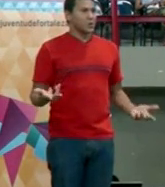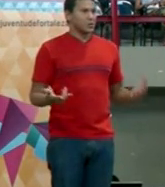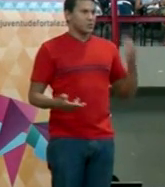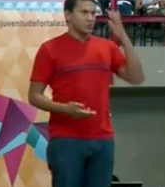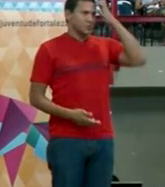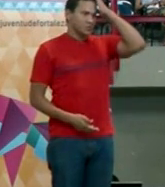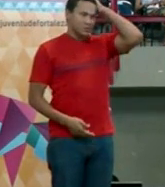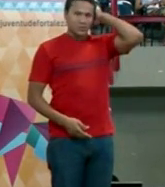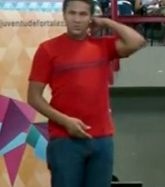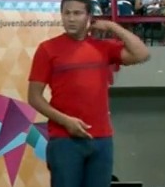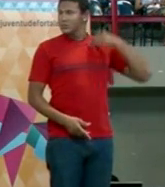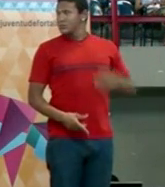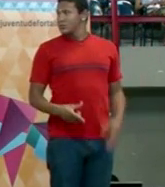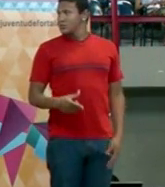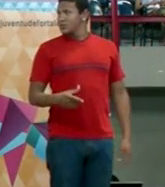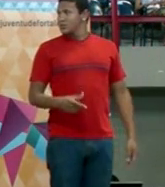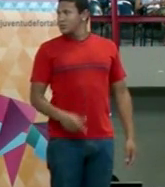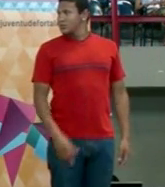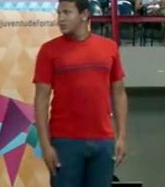Qual assunto poderia